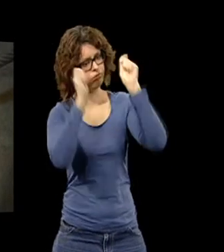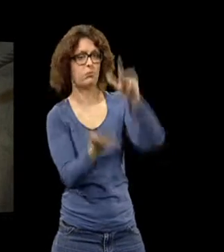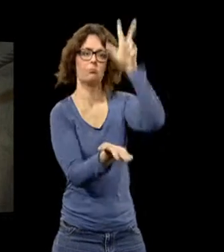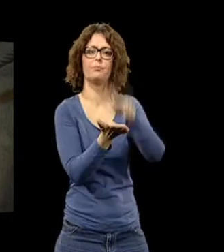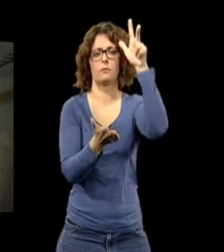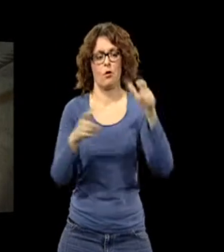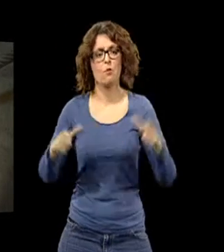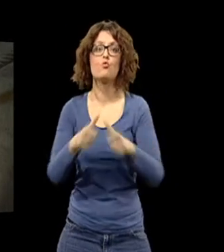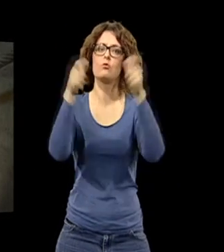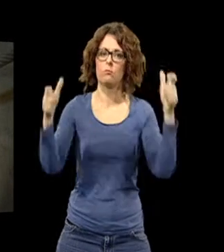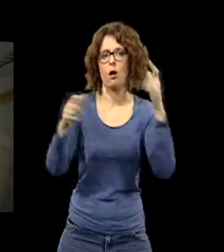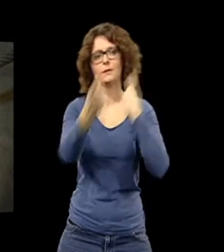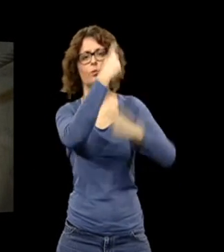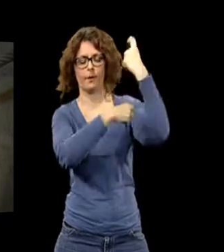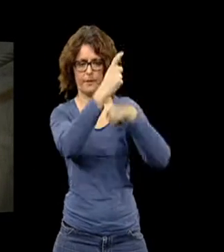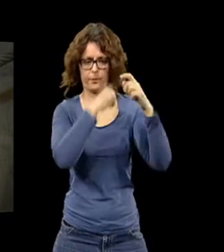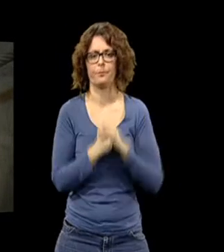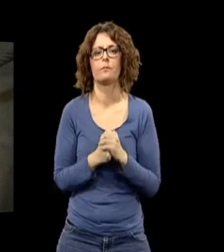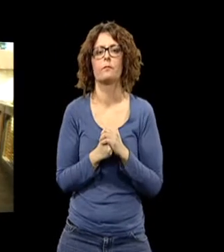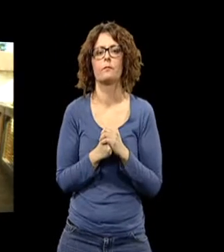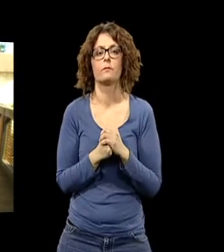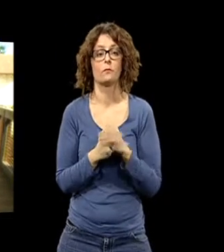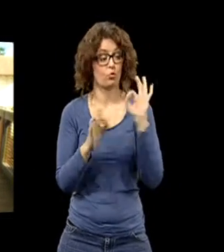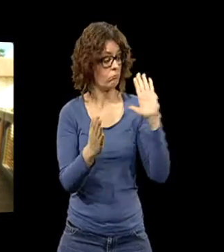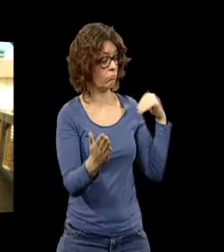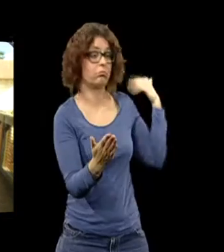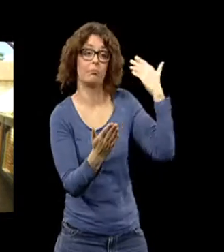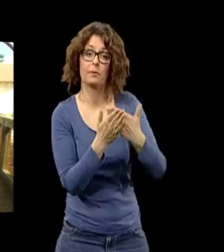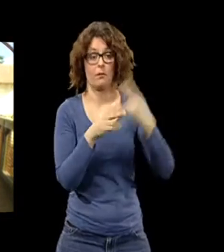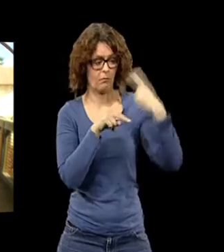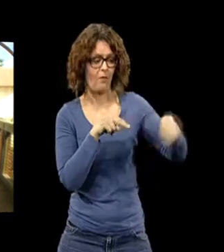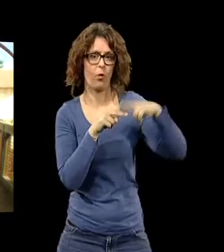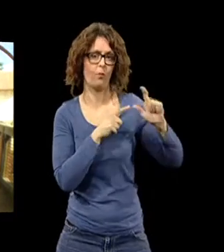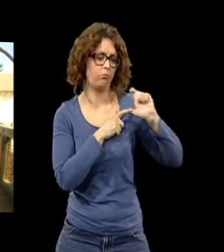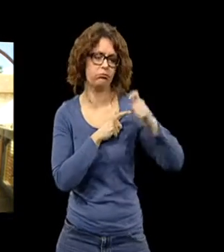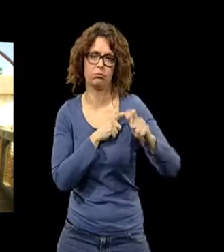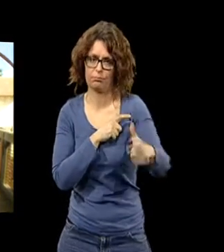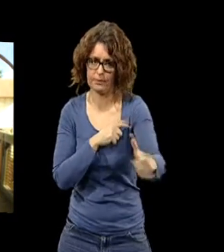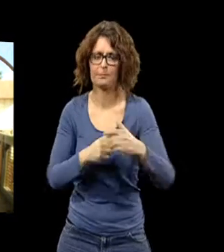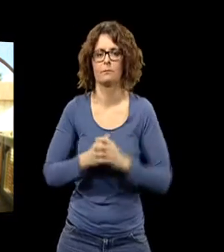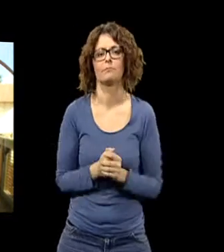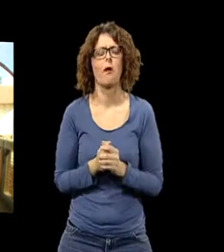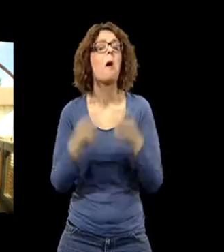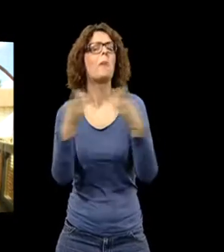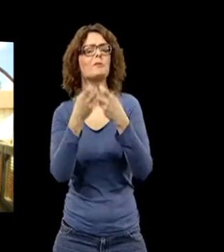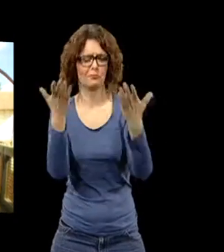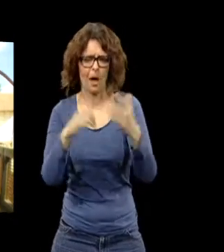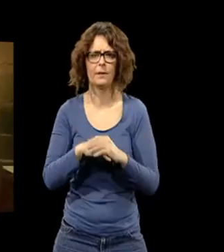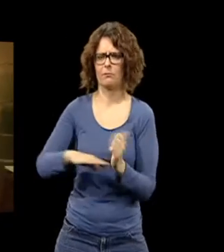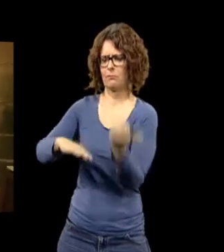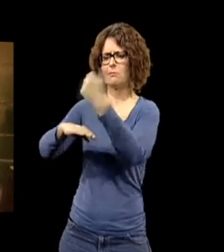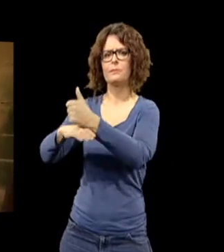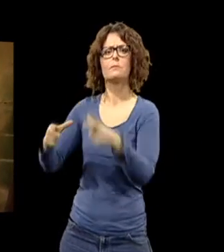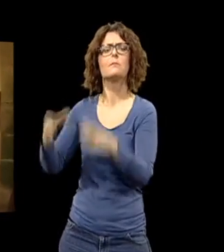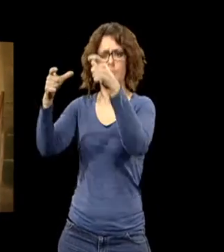Donc le château est classé monument historique depuis 1993 et depuis plusieurs tranches de restauration ont été effectuées,